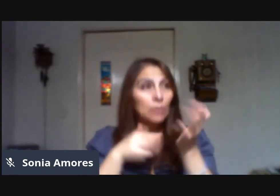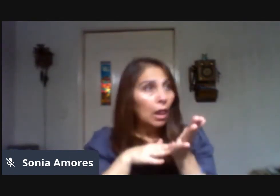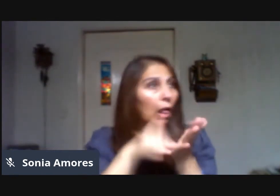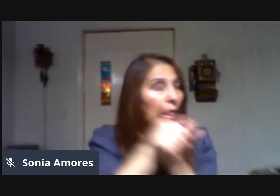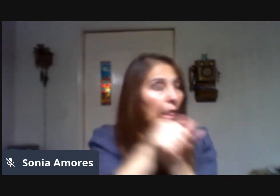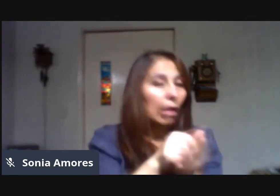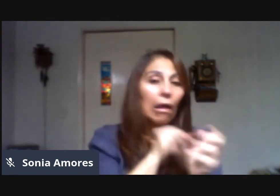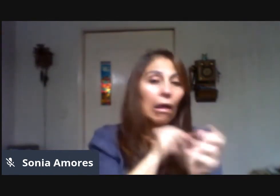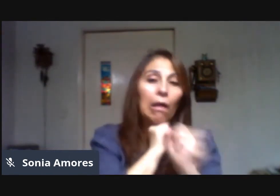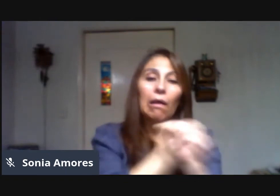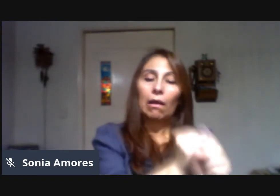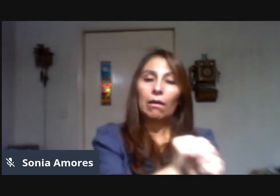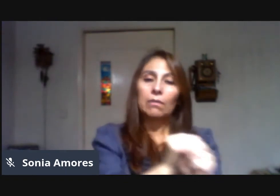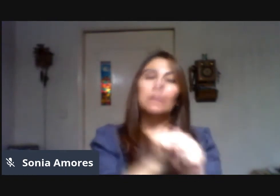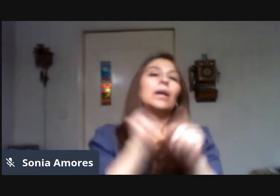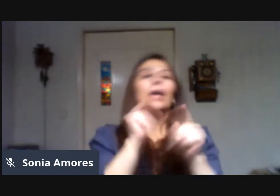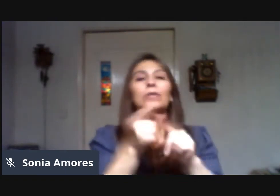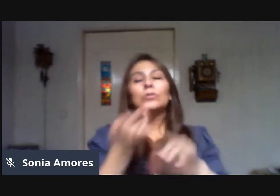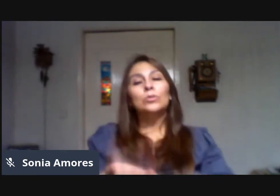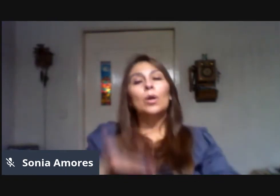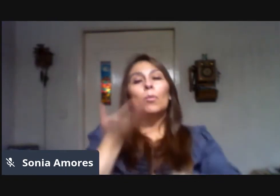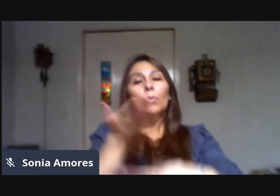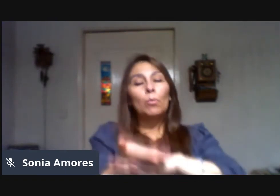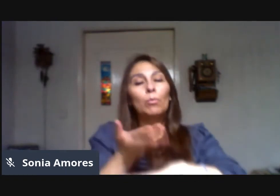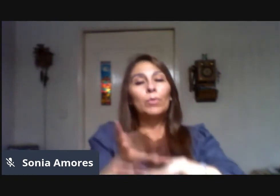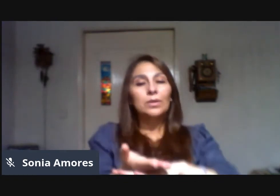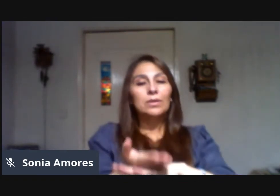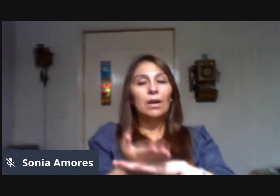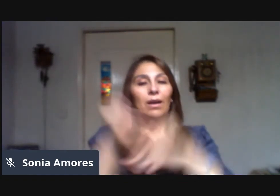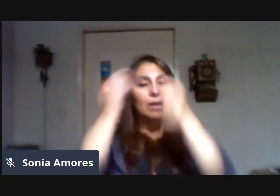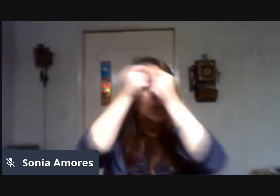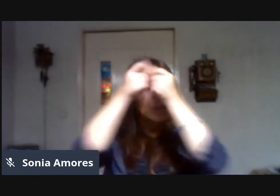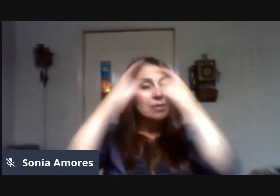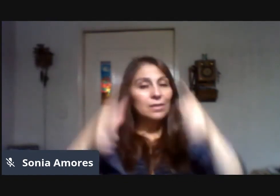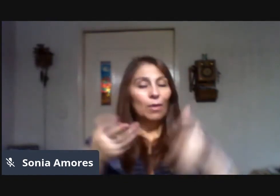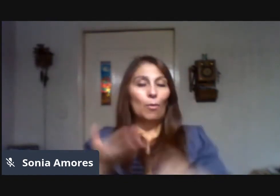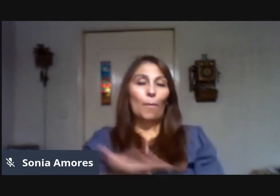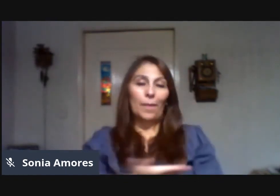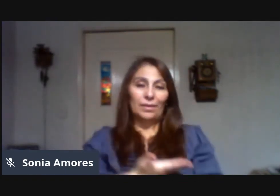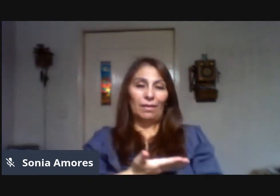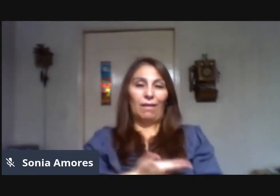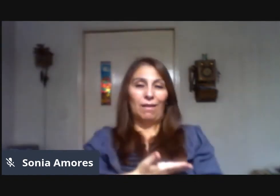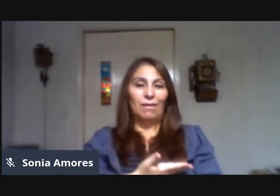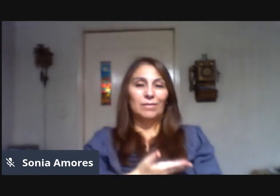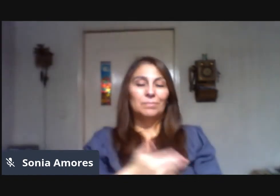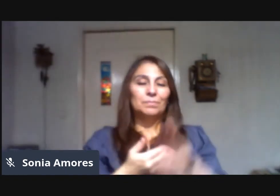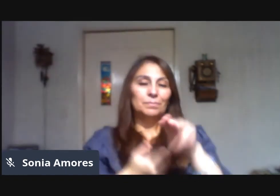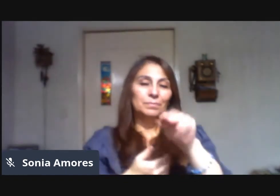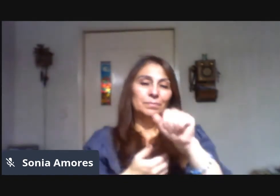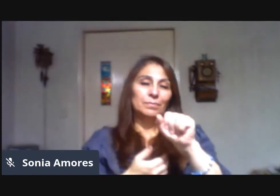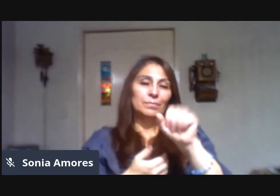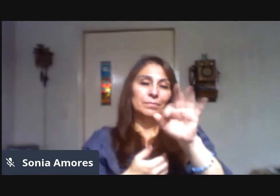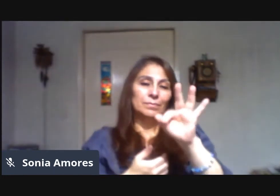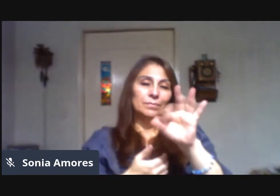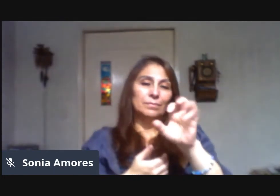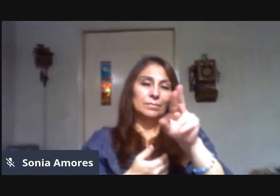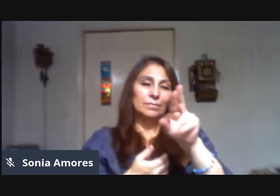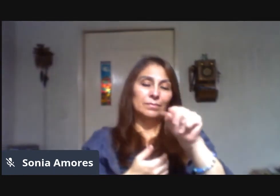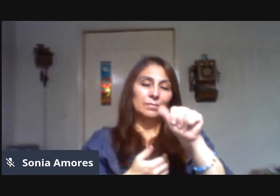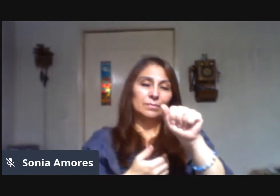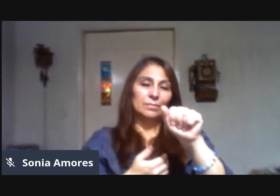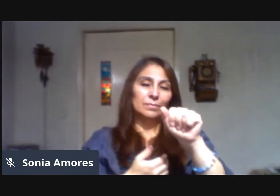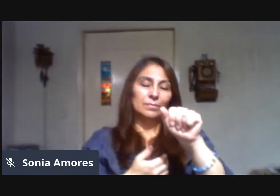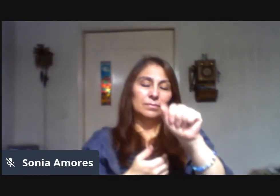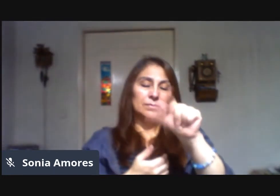propuesta de estado materna. Porque es que en cualquier caso un estado patriarcal puede estar o bien a favor